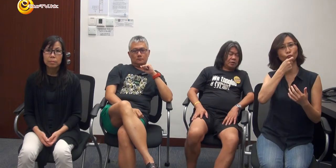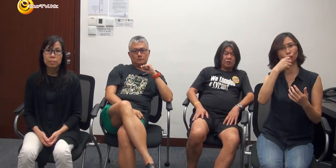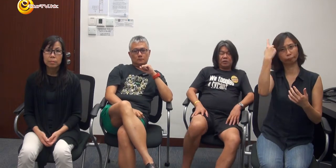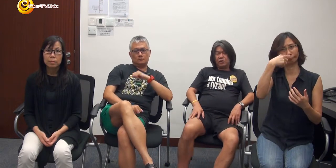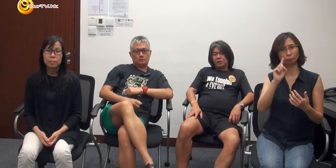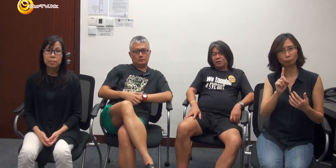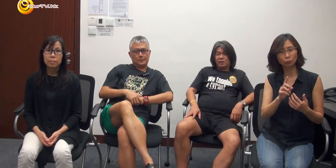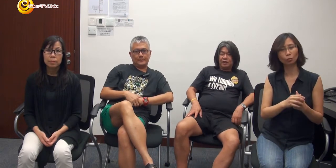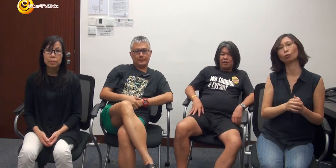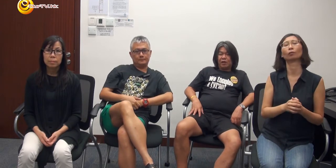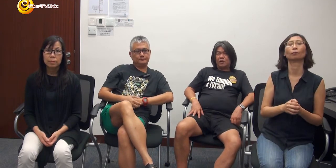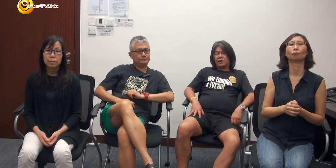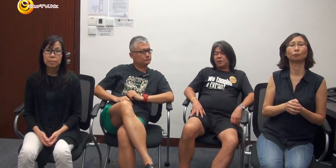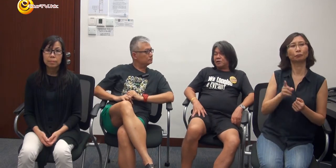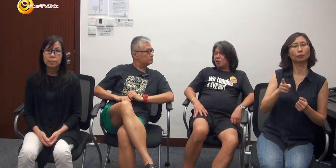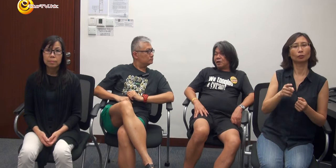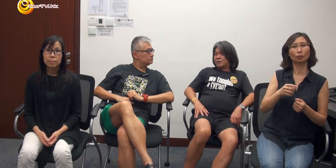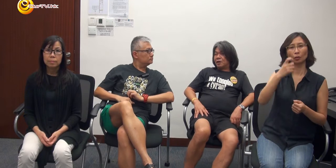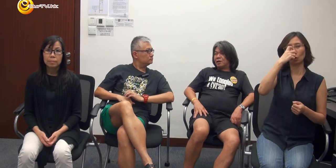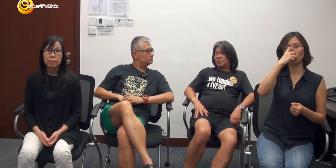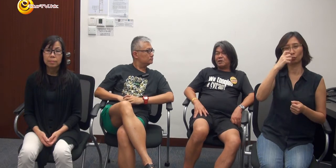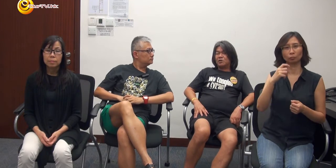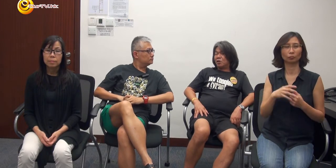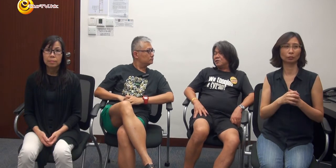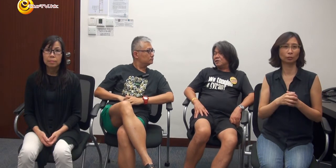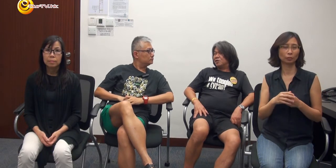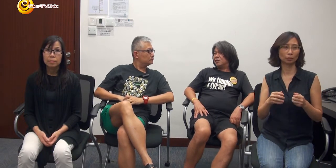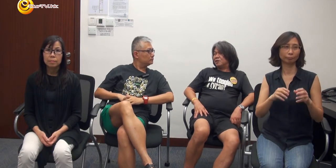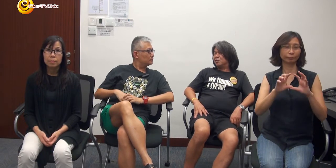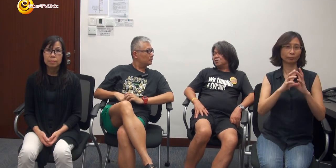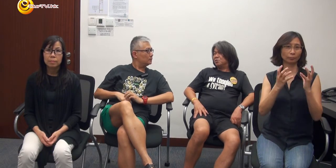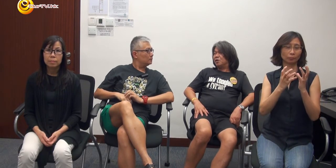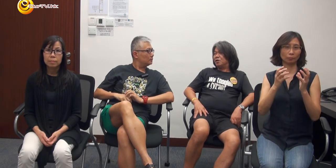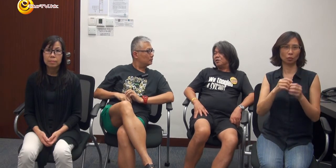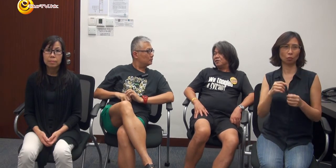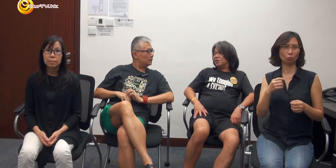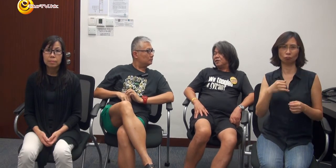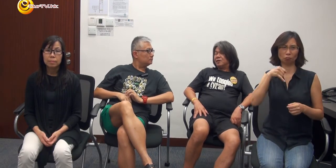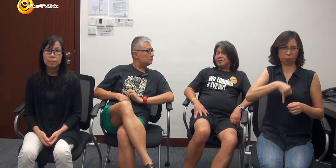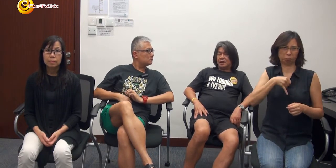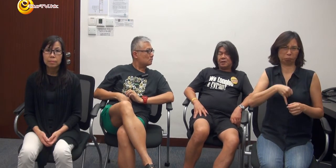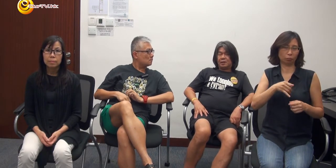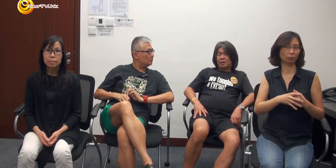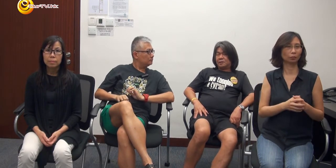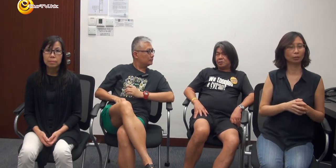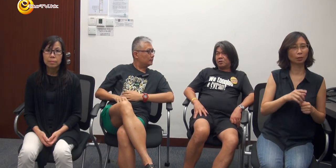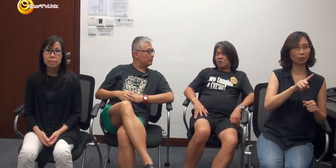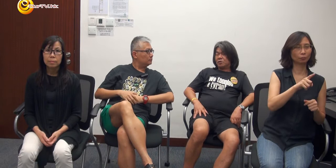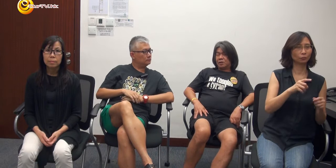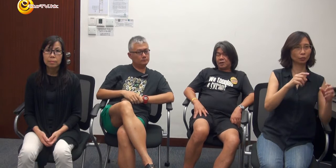於呢個梁振英都非常之毒嘅。其實民建聯上去之前嗰一日就宣布呢、這個 係啦， 即係炒咗局長 係